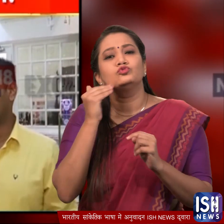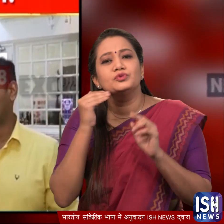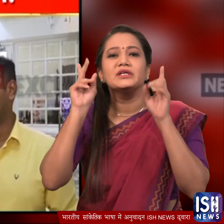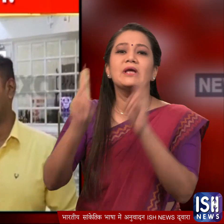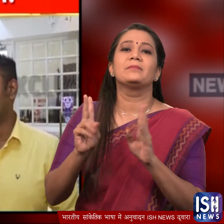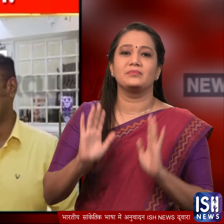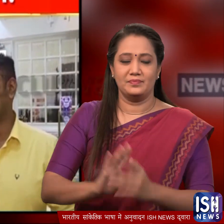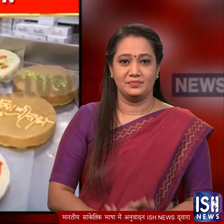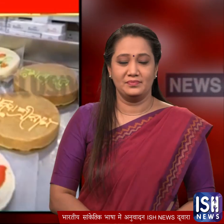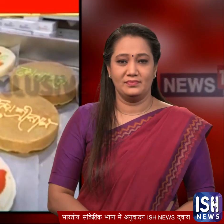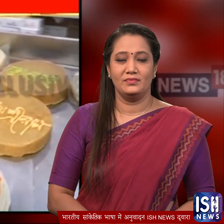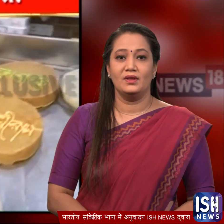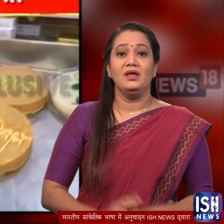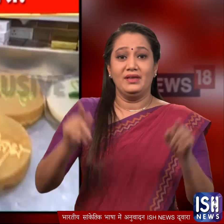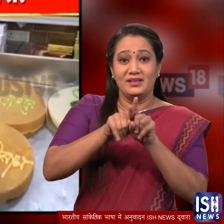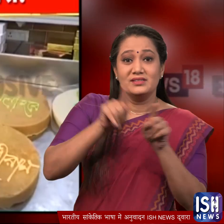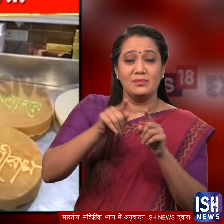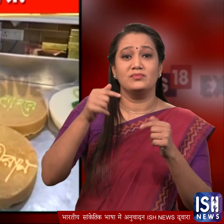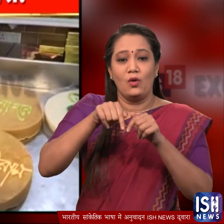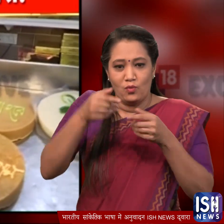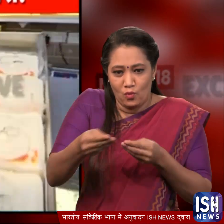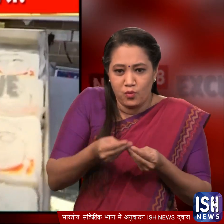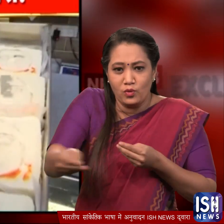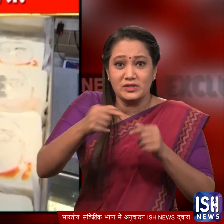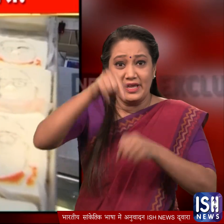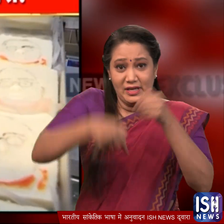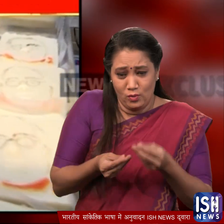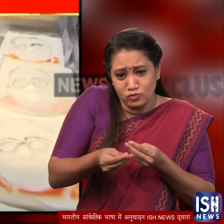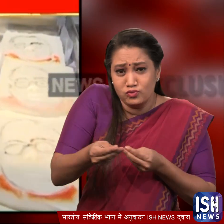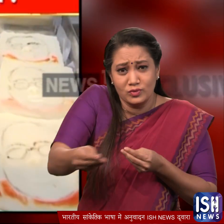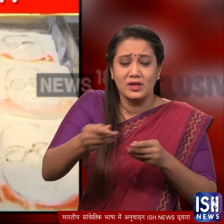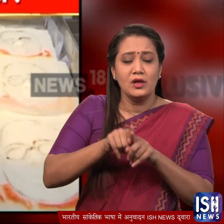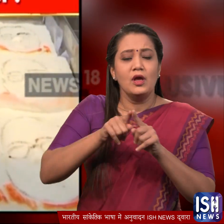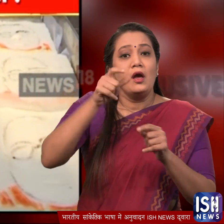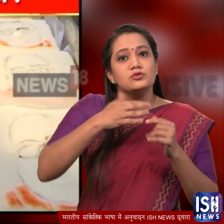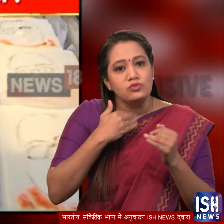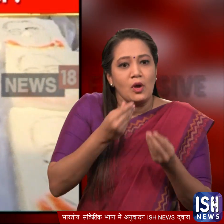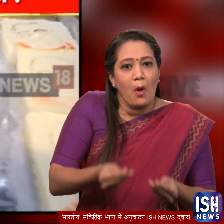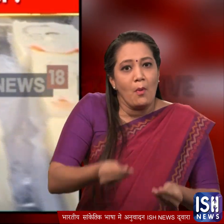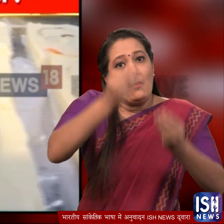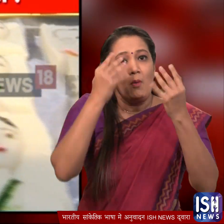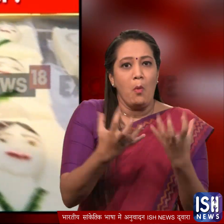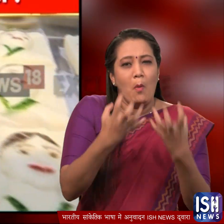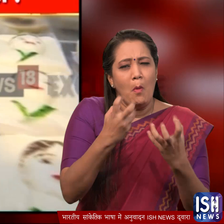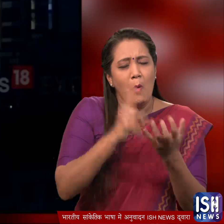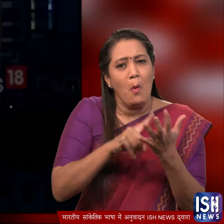अपना मिठास कभी नहीं खोएगा। माना जा रहा है कि जैसे जैसे चुनाव की तारीख नजदीक आएगी, इन मिठाइयों की डिमांड बढ़ेगी।